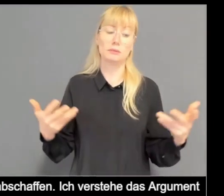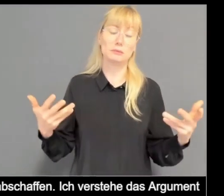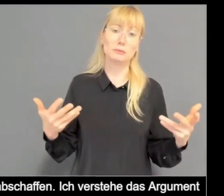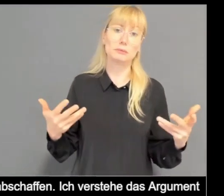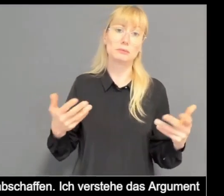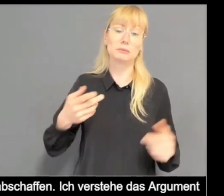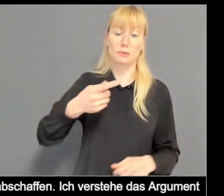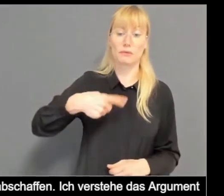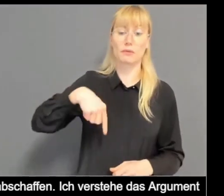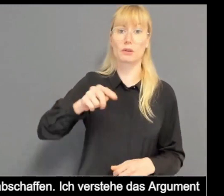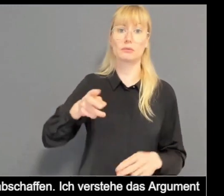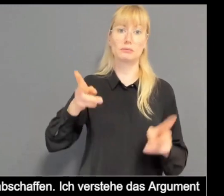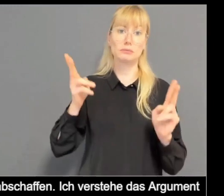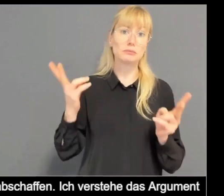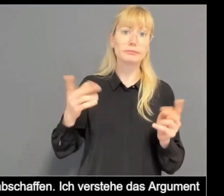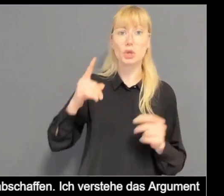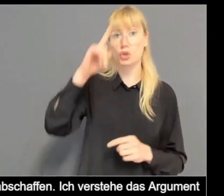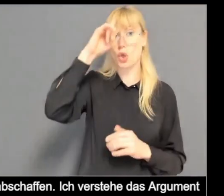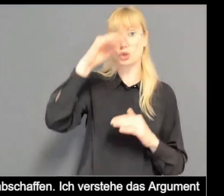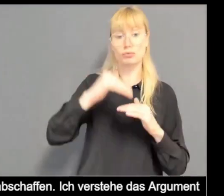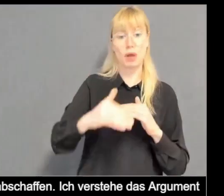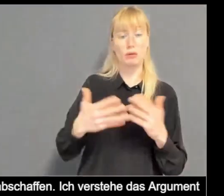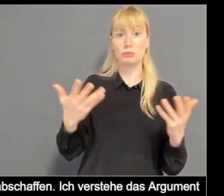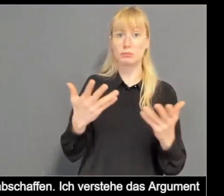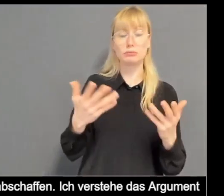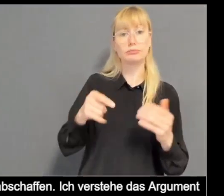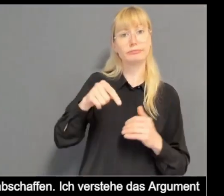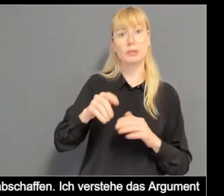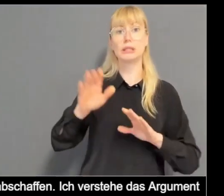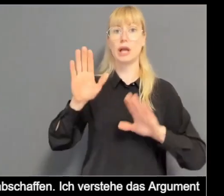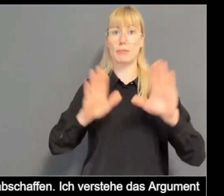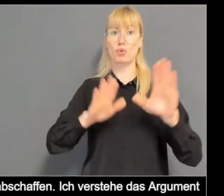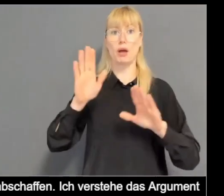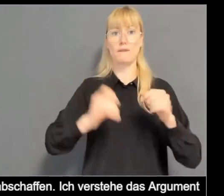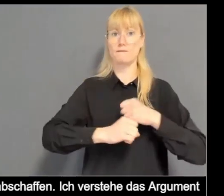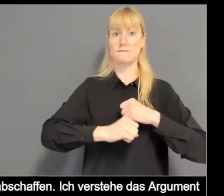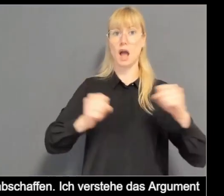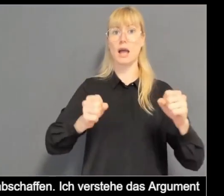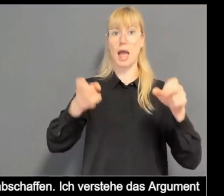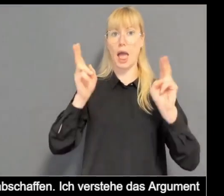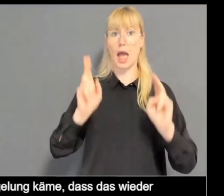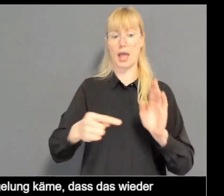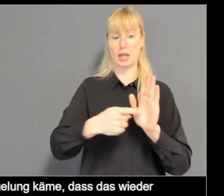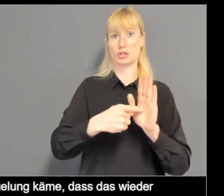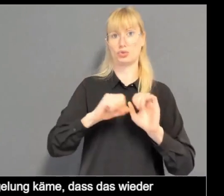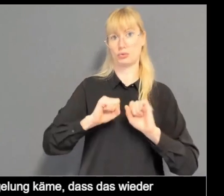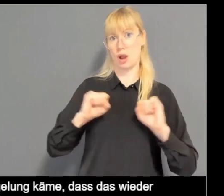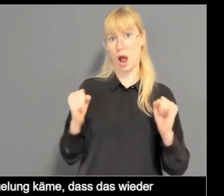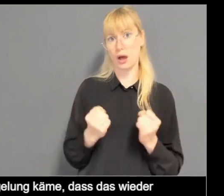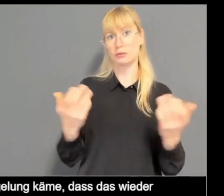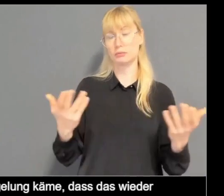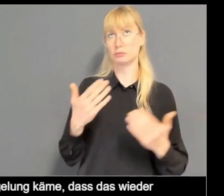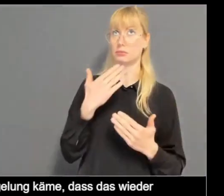Einstellungen auch mit der Zeit verschoben. Aber wir sind, und da sind wir auch sehr dankbar, ein freiheitlicher Rechtsstaat. Gerade in diesen Zeiten sind wir da sehr, sehr